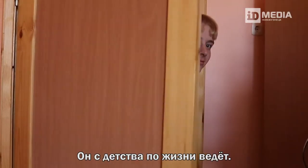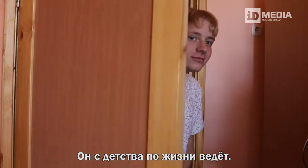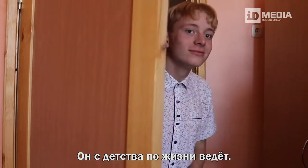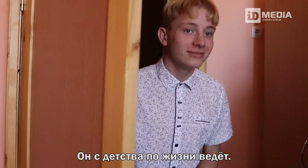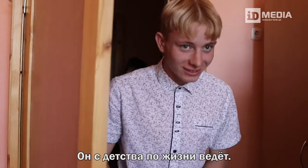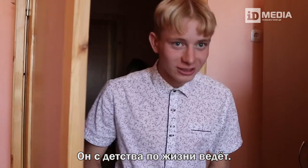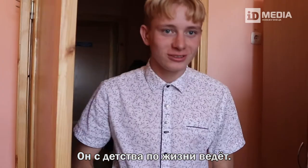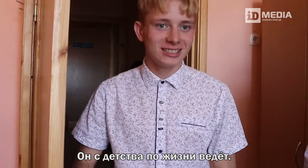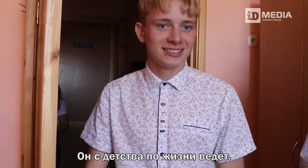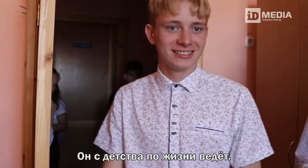ведет.